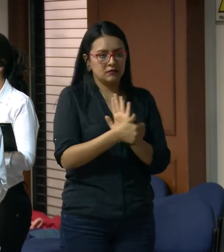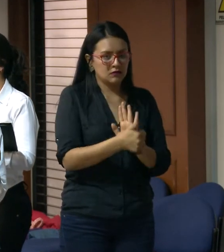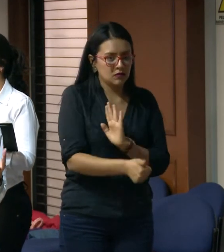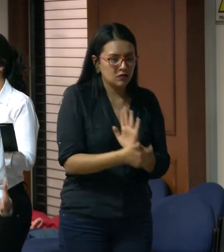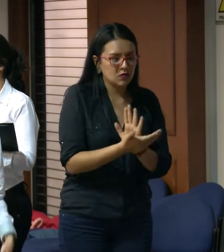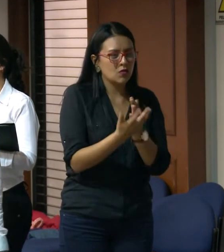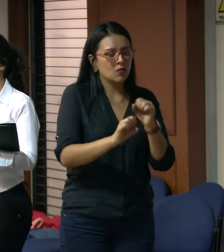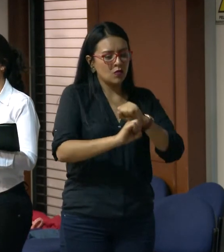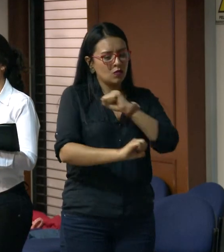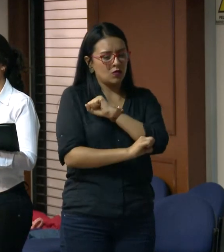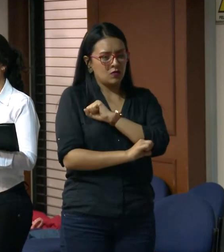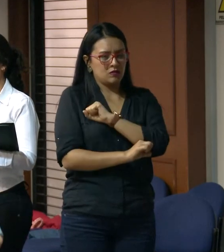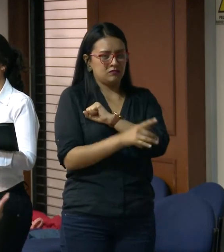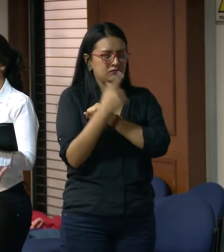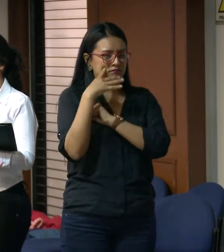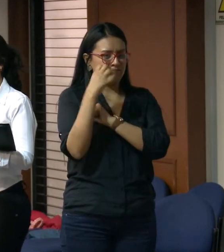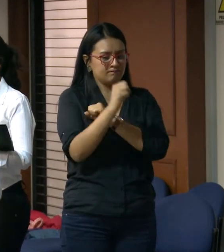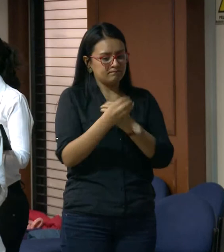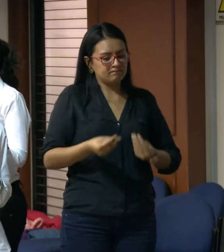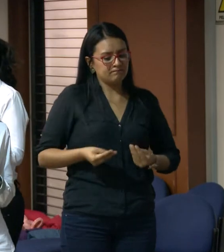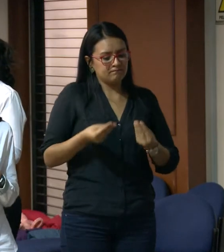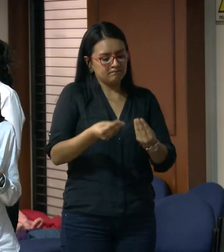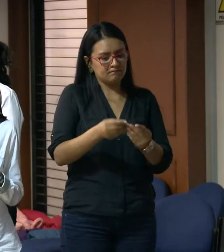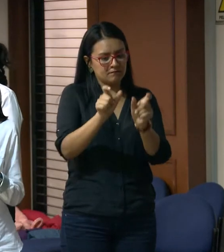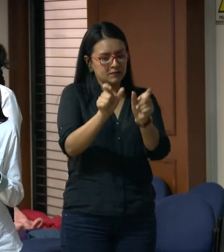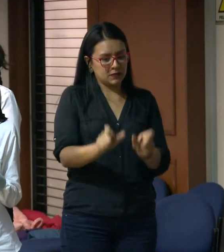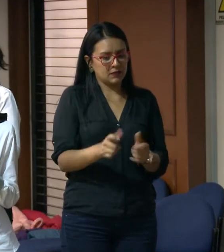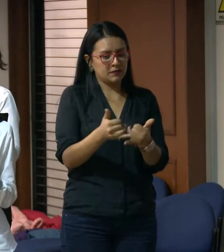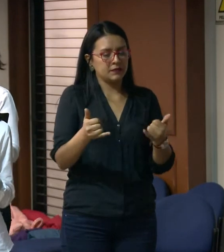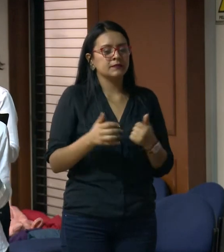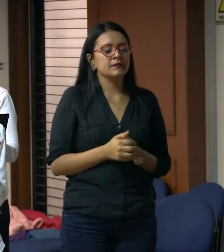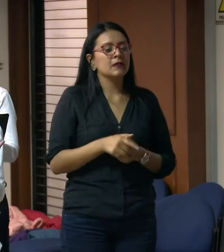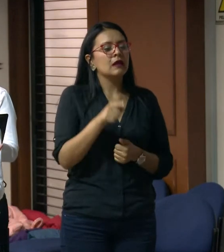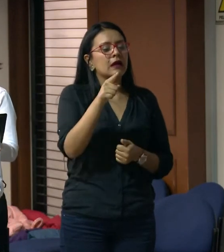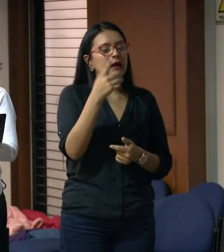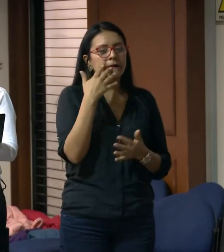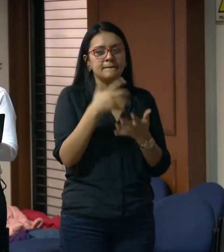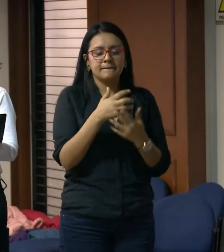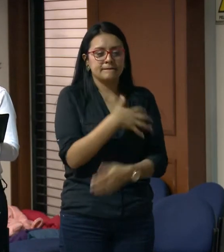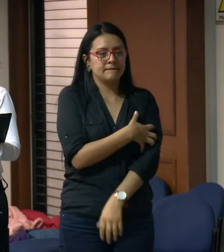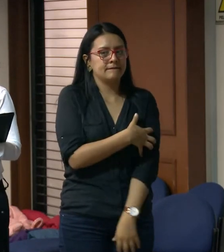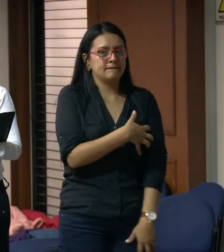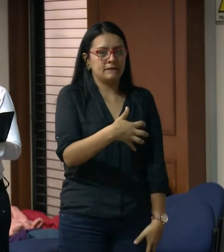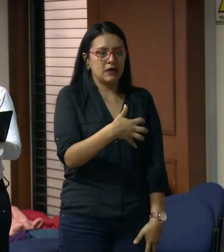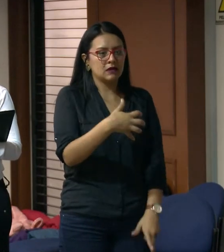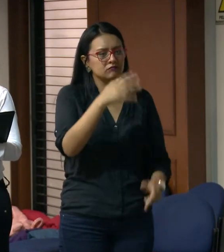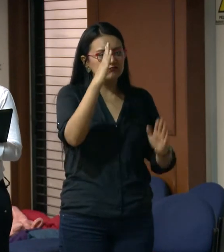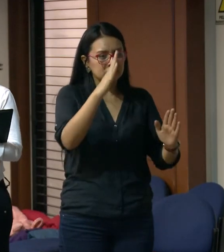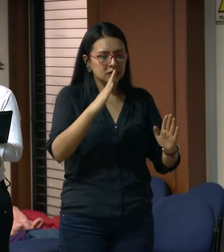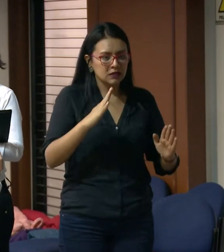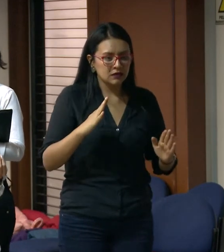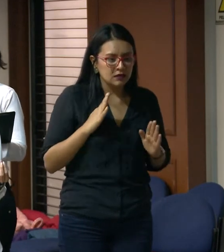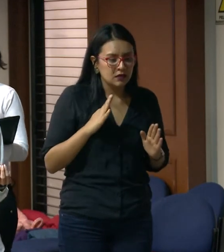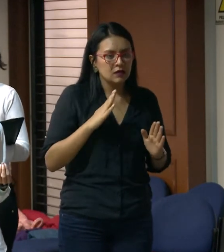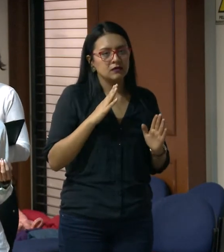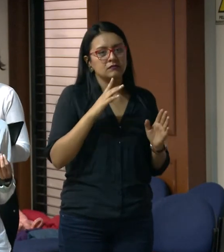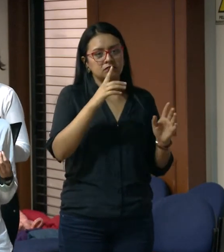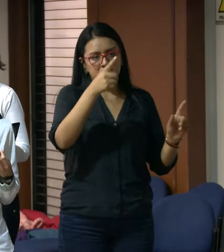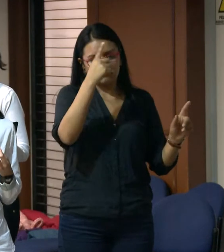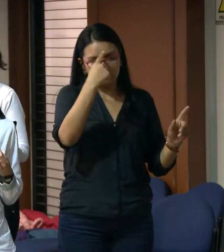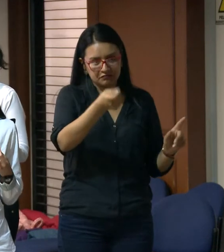y fortalezas que le ofrece a la persona, se encuentra el potenciar la capacidad de atención y